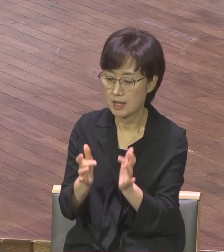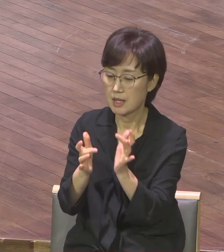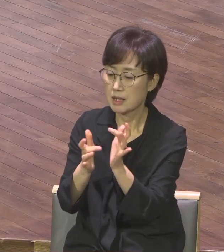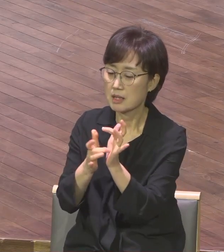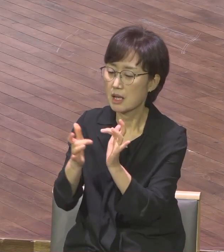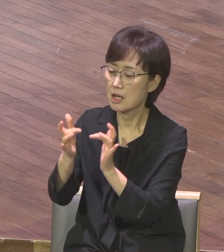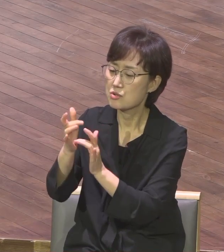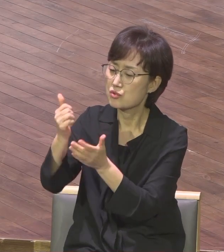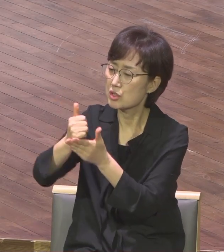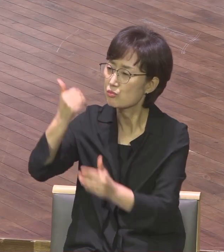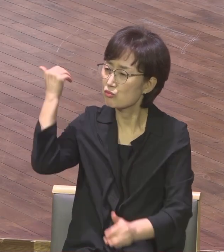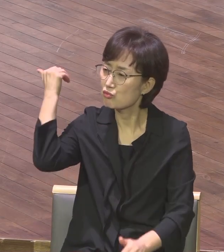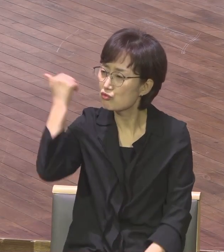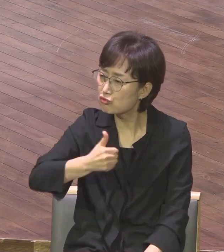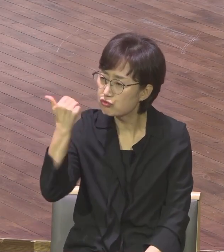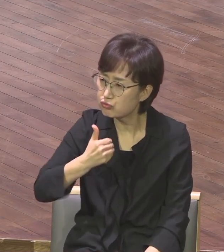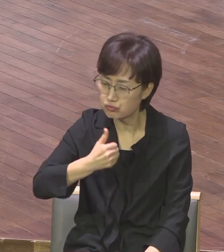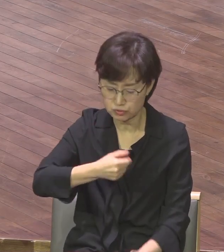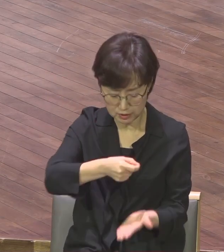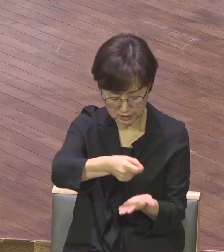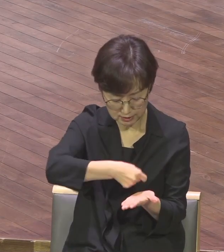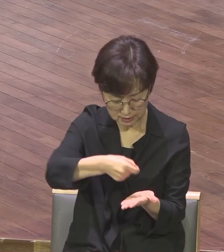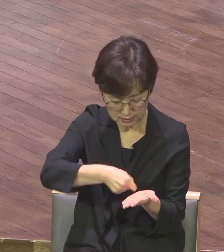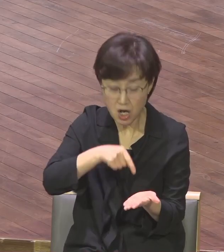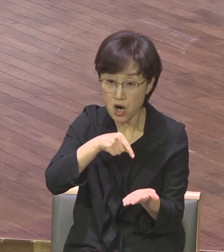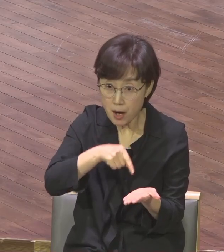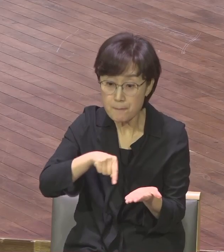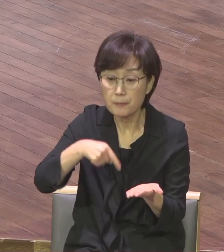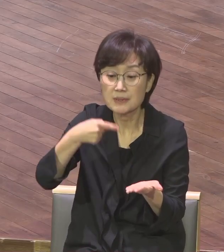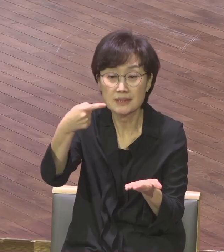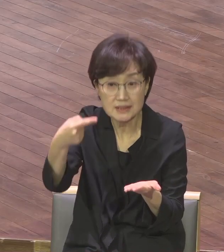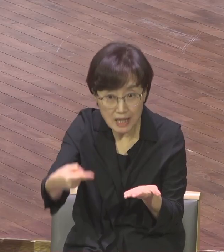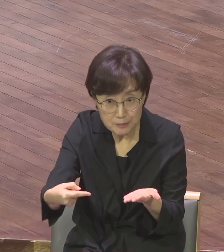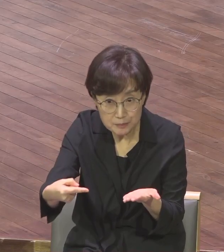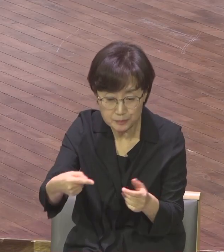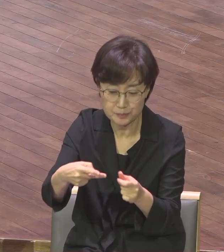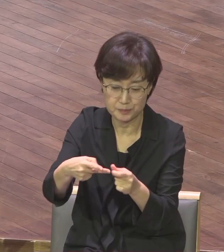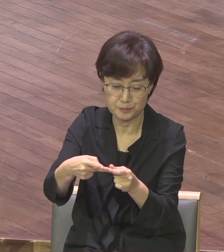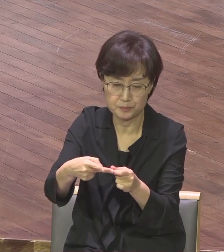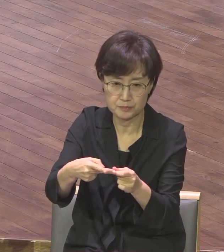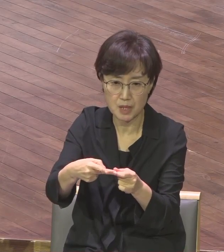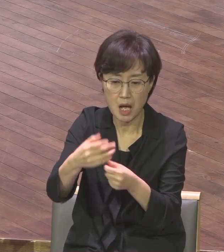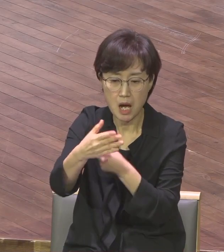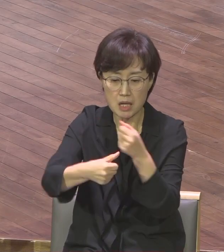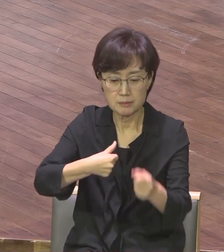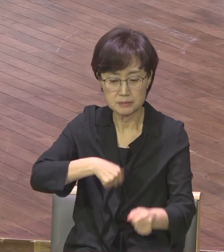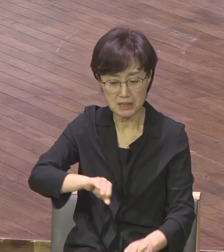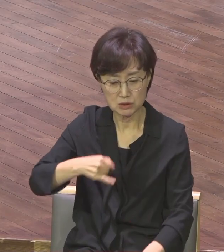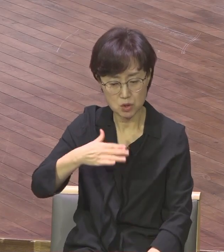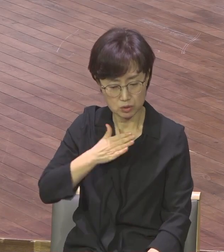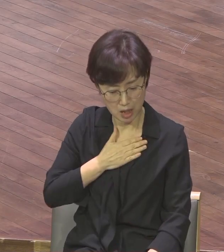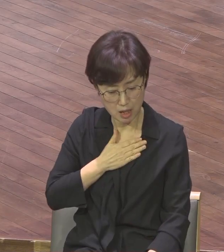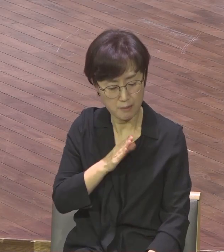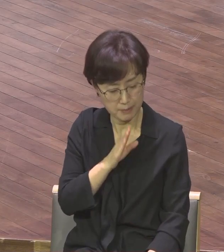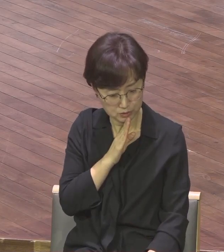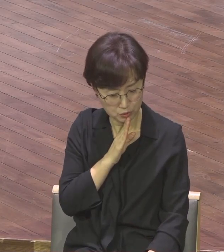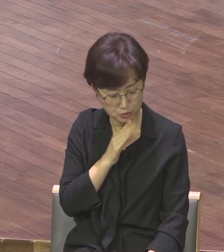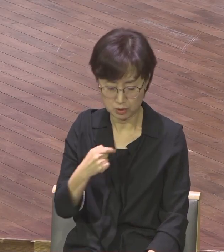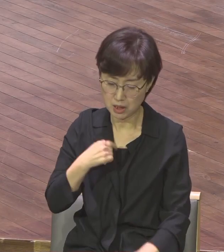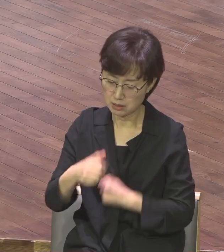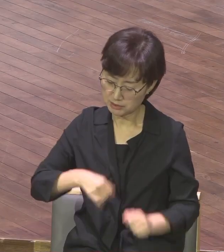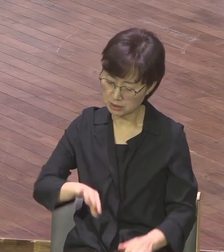예수님이 누구신가에 대해서 언급한 이후에 이어서 하나님의 자녀이 된 나는